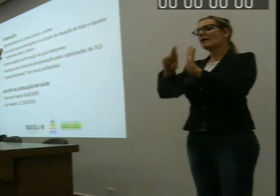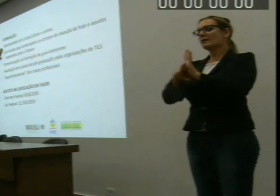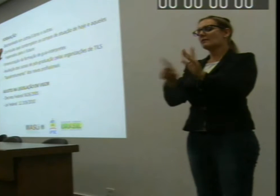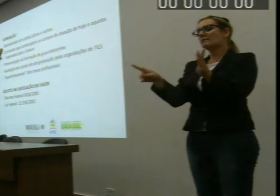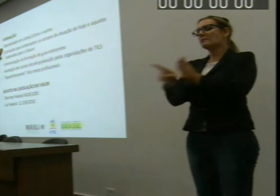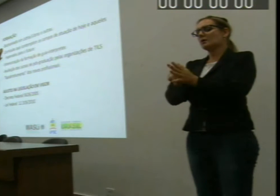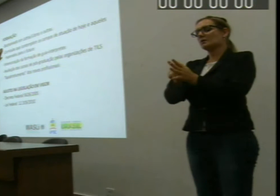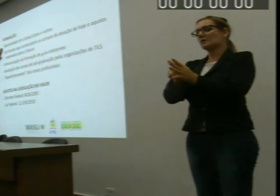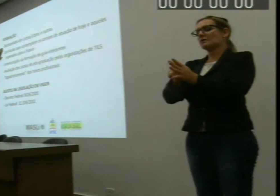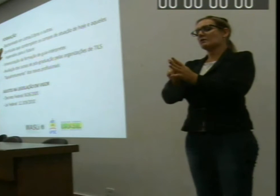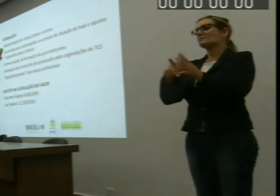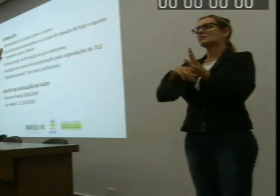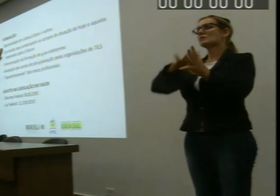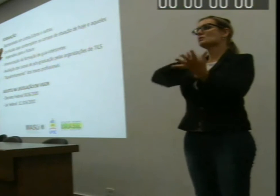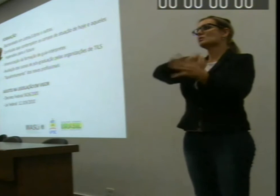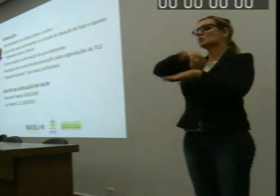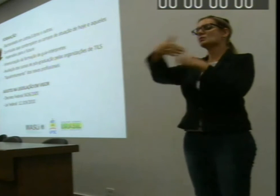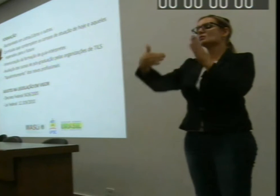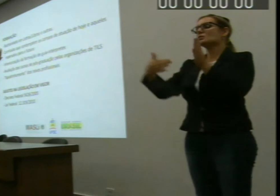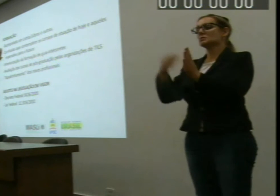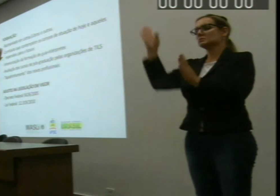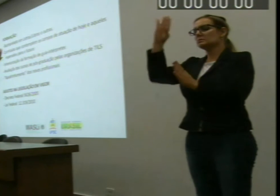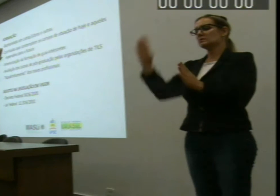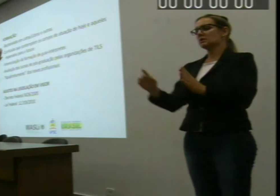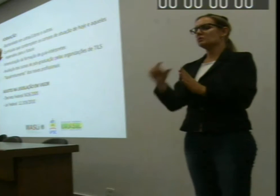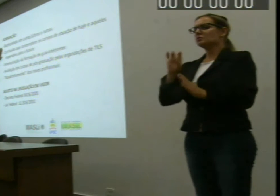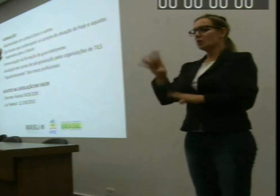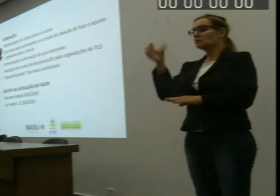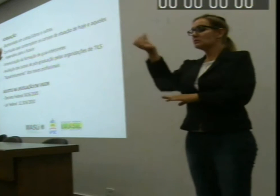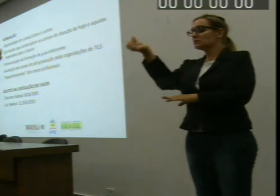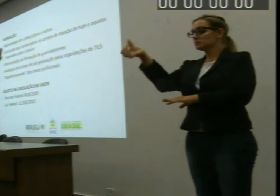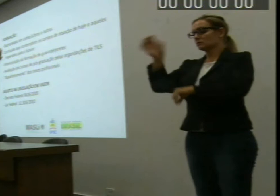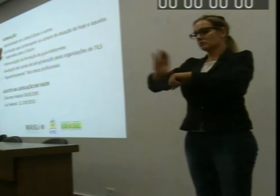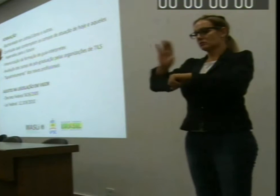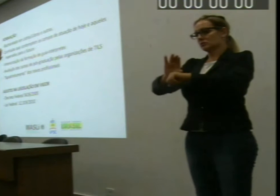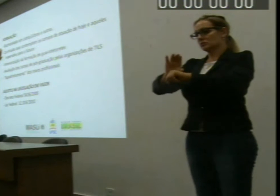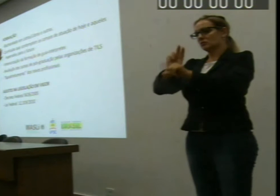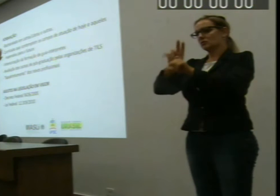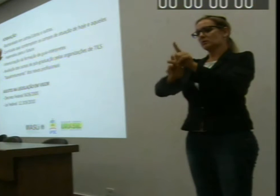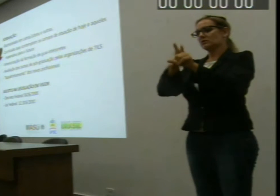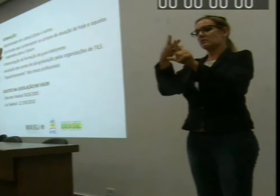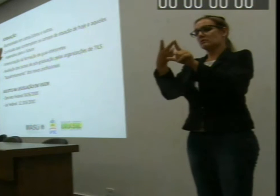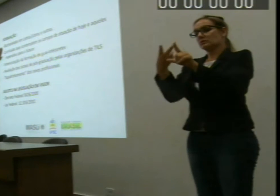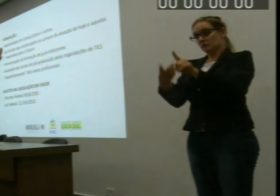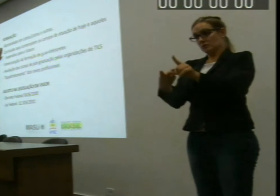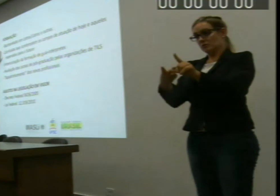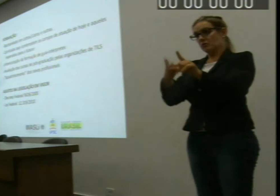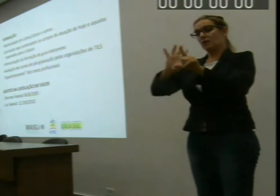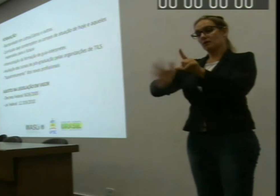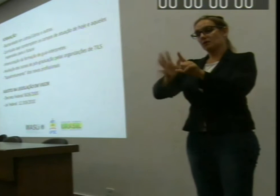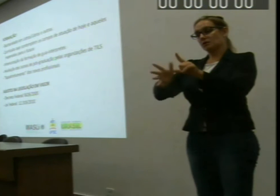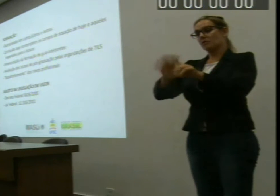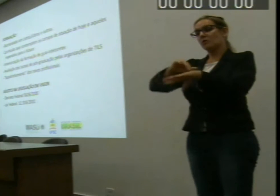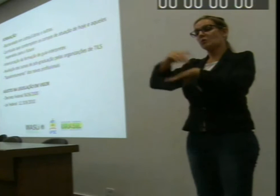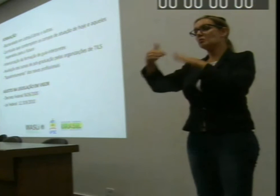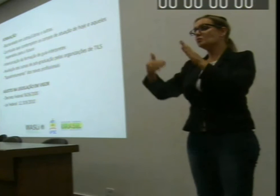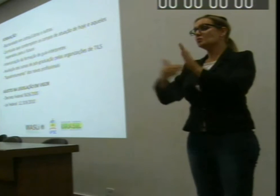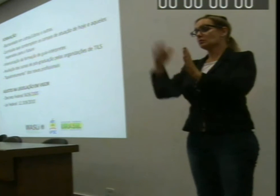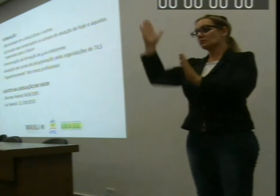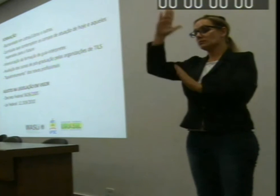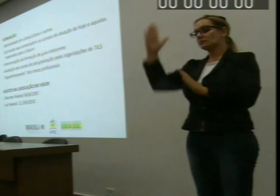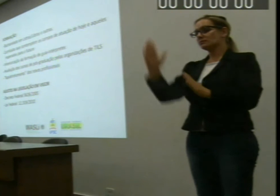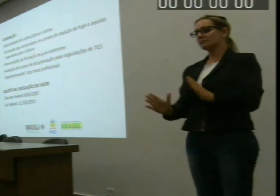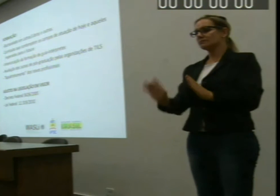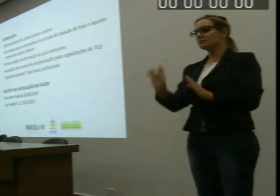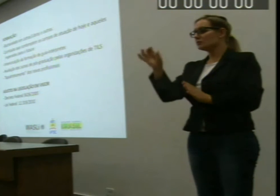ela não tá por todo o Brasil hoje são seis cursos de bacharelado em letras libras em todo o Brasil